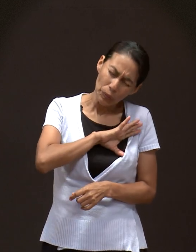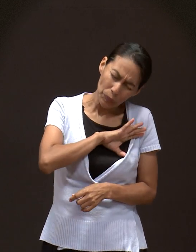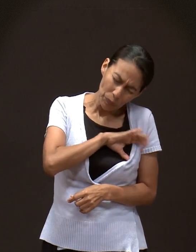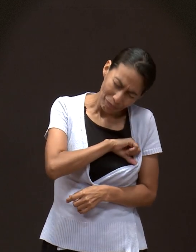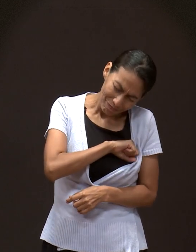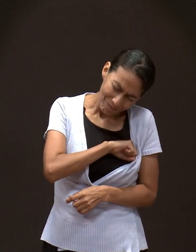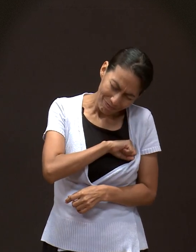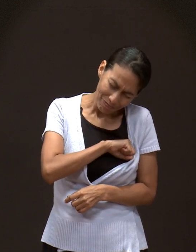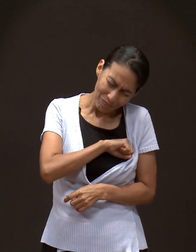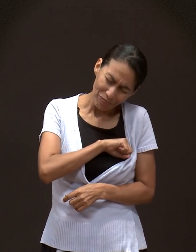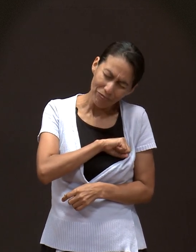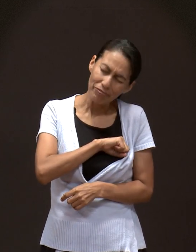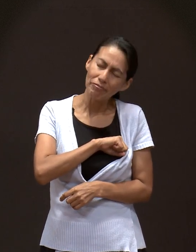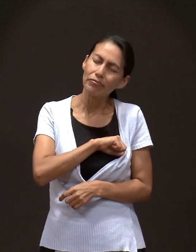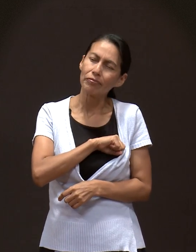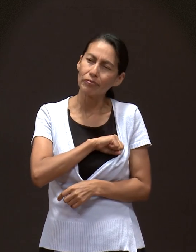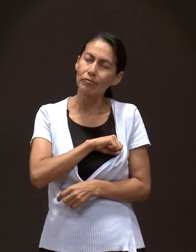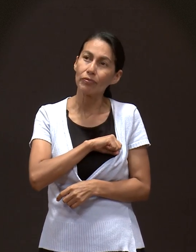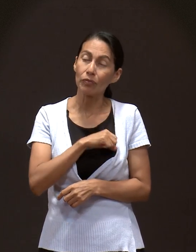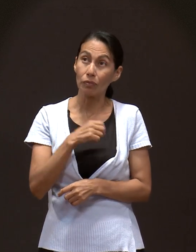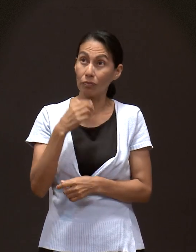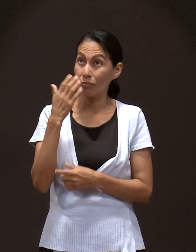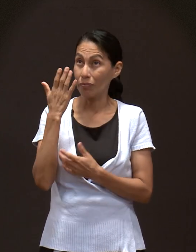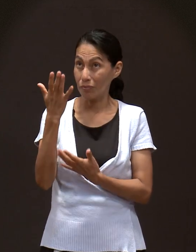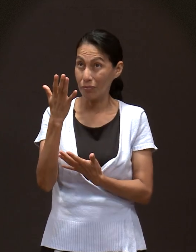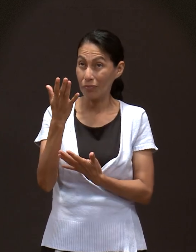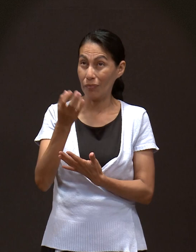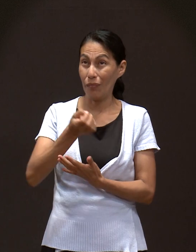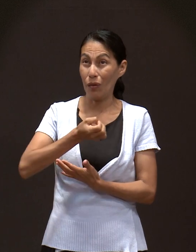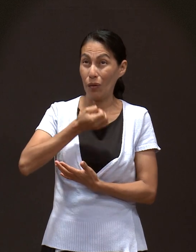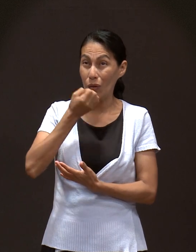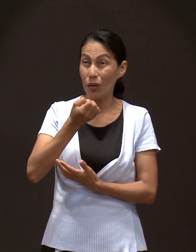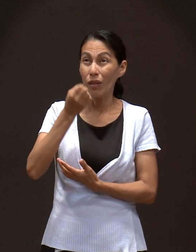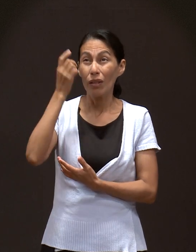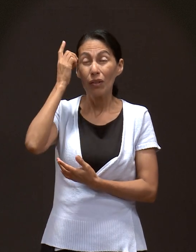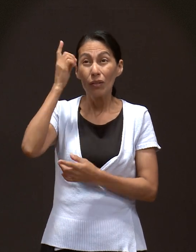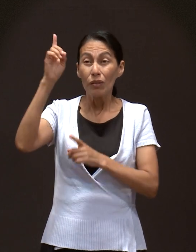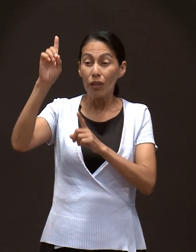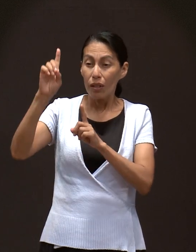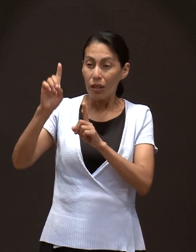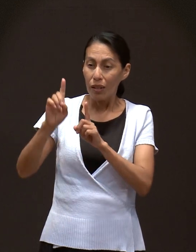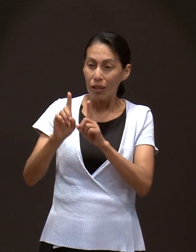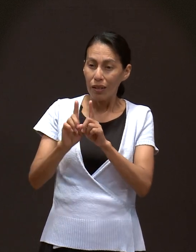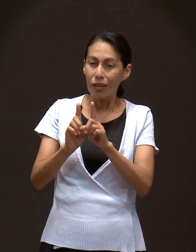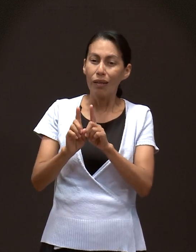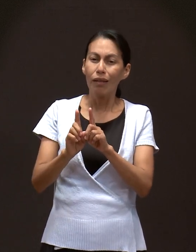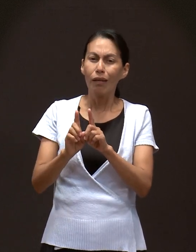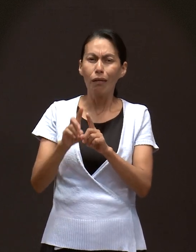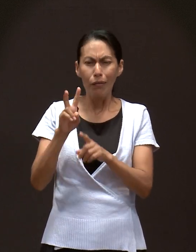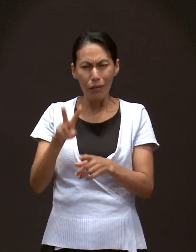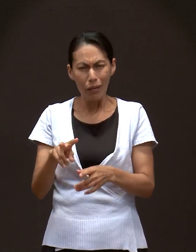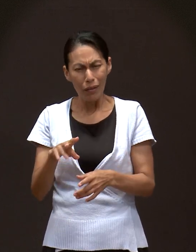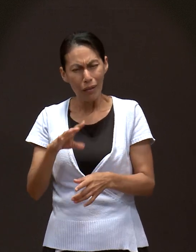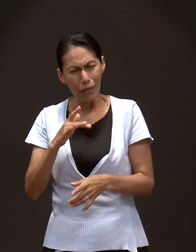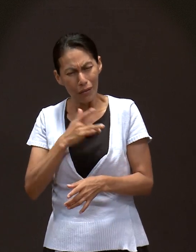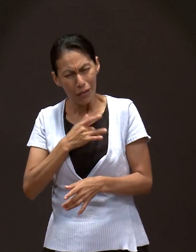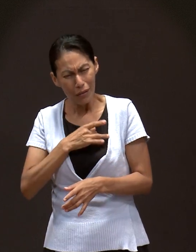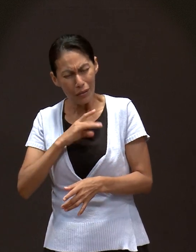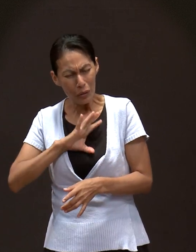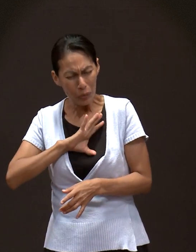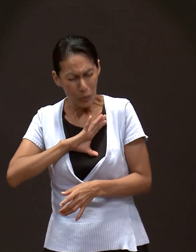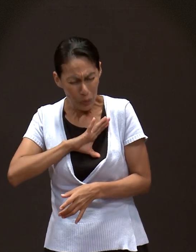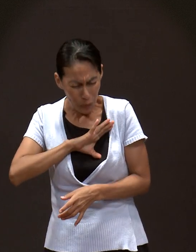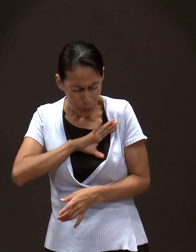más mi corazón estaba afligido, es cuando más. Y pides de verdad esa presencia, de verdad ves un corazón